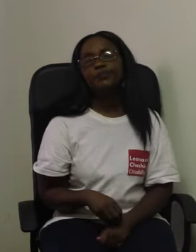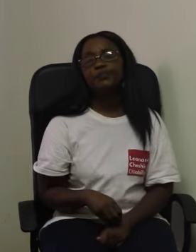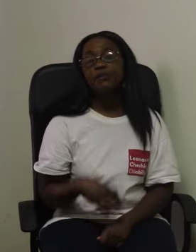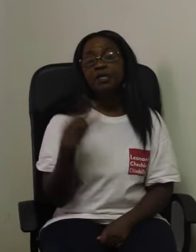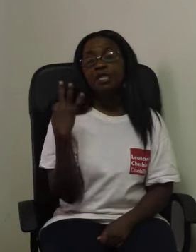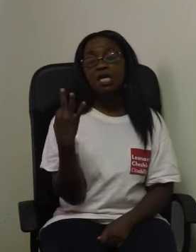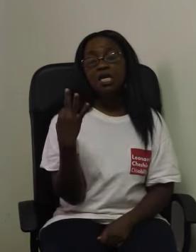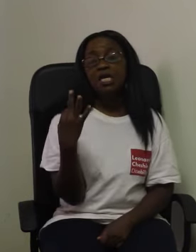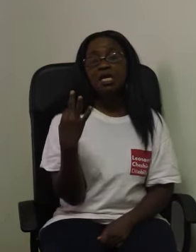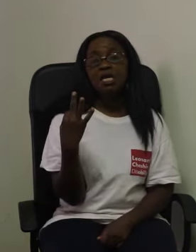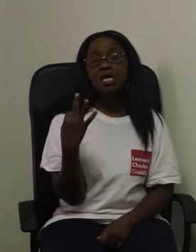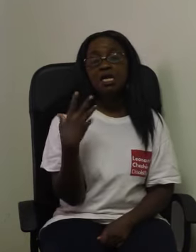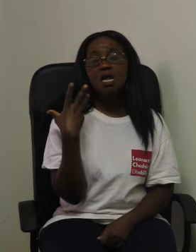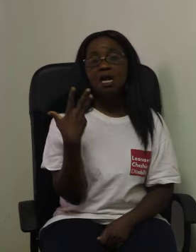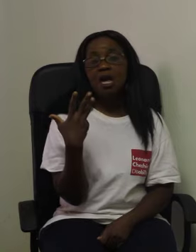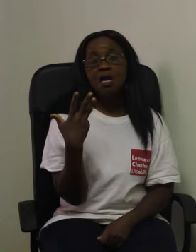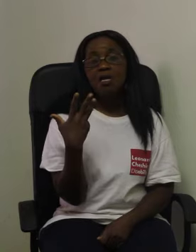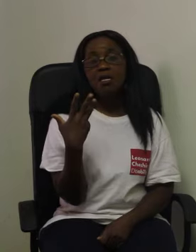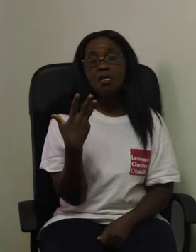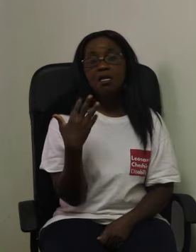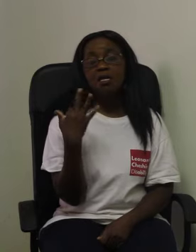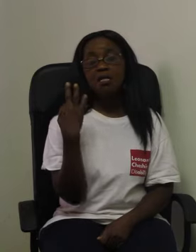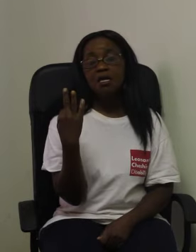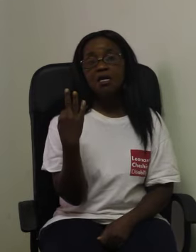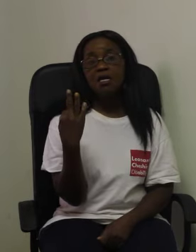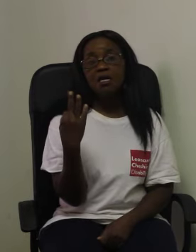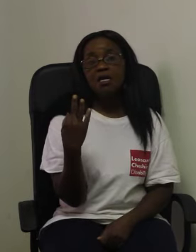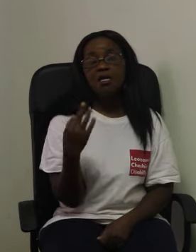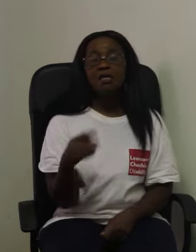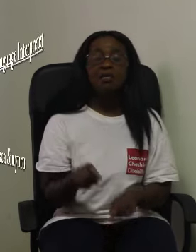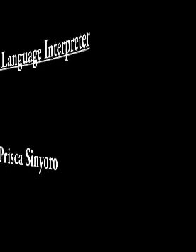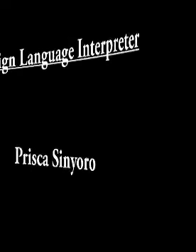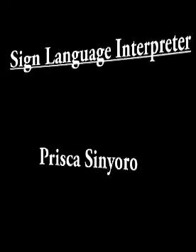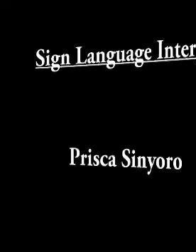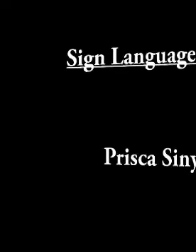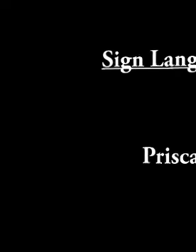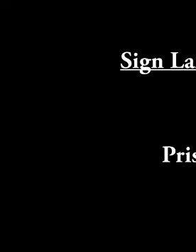3-9-3 1-2-5